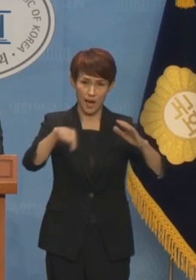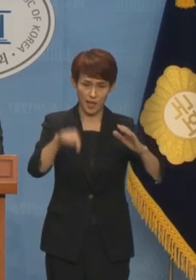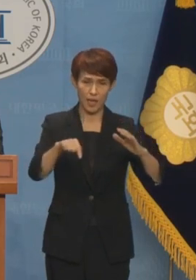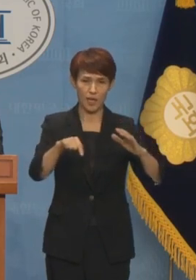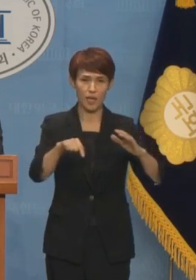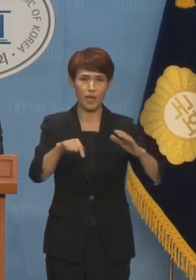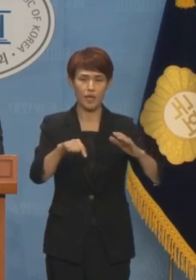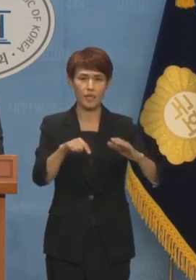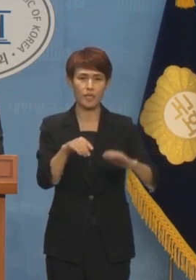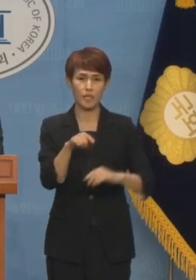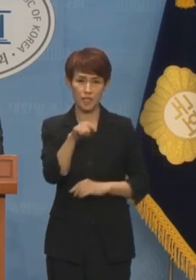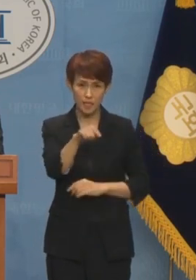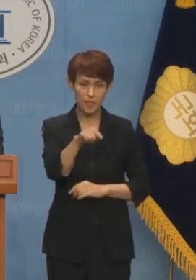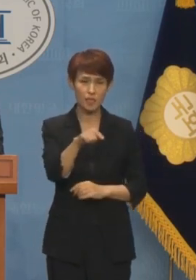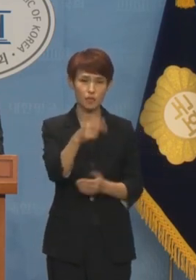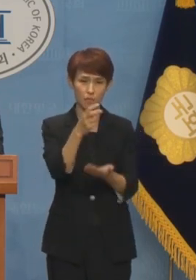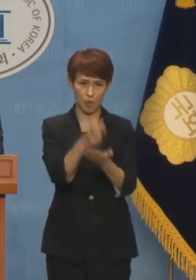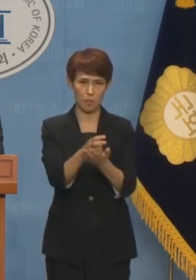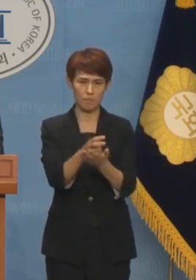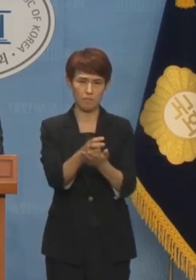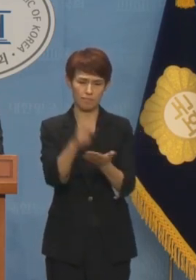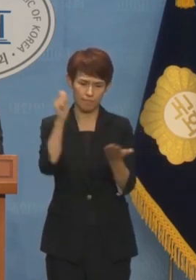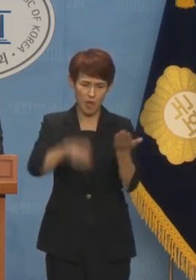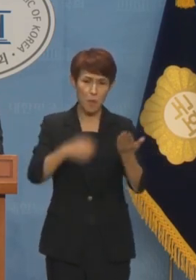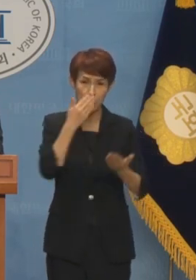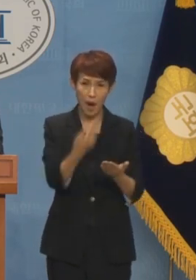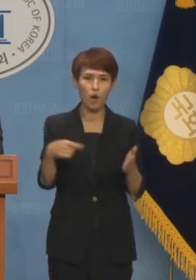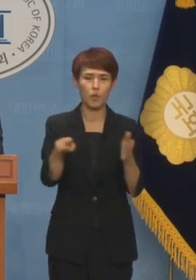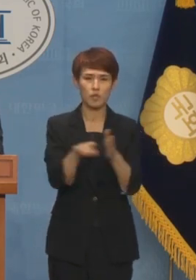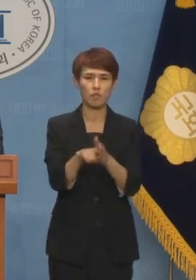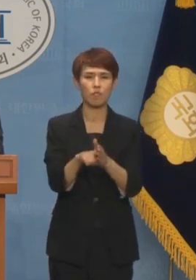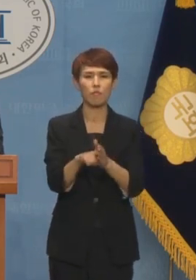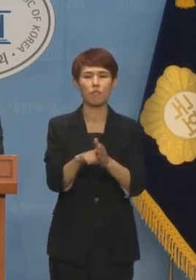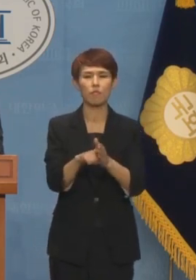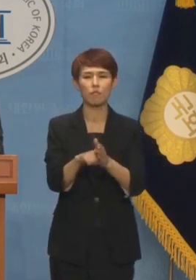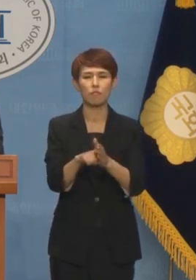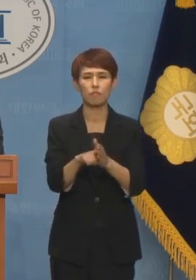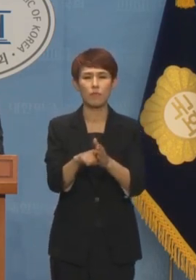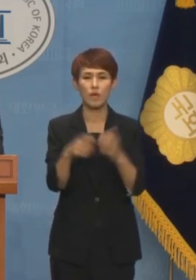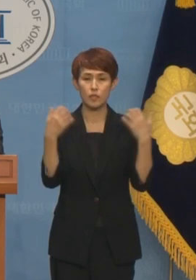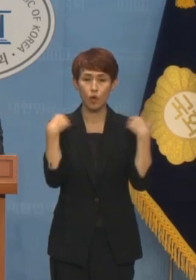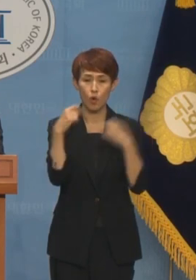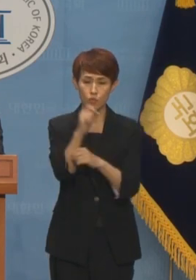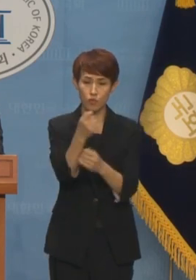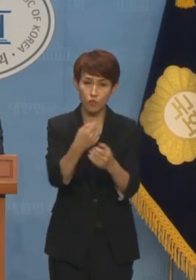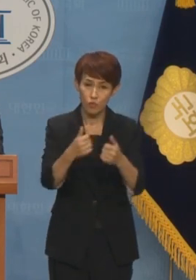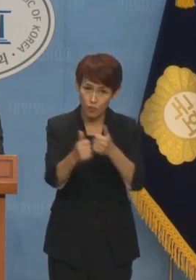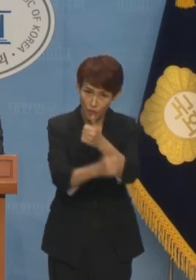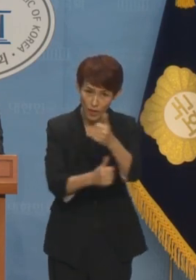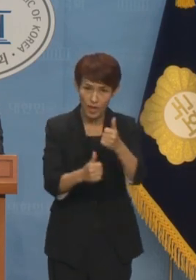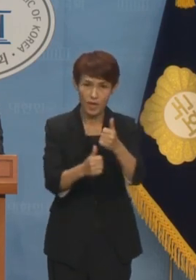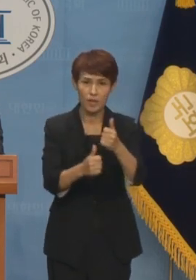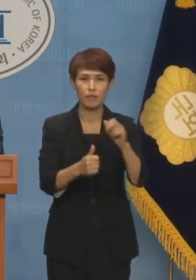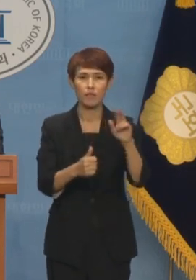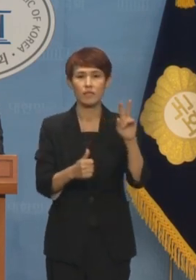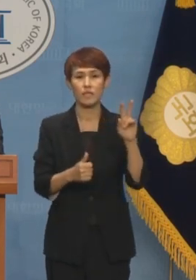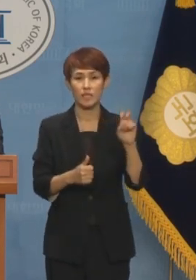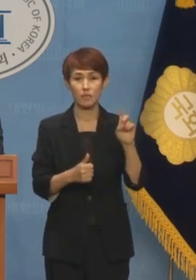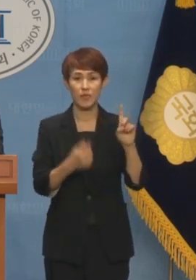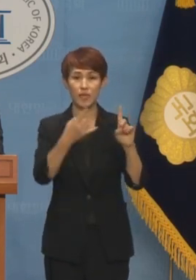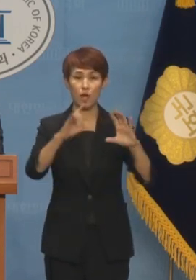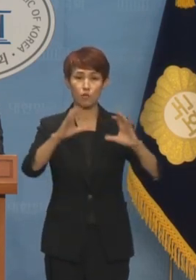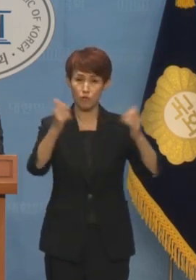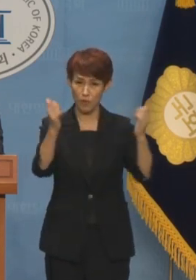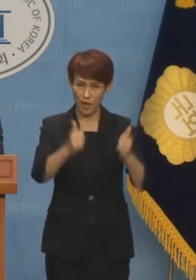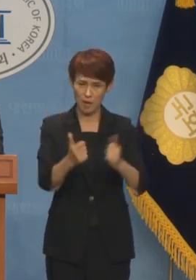책임법이 개정될 수 있도록 국회 정무위원회와 제21대 국회가 책임감을 갖고 빠른